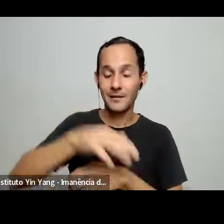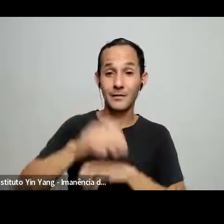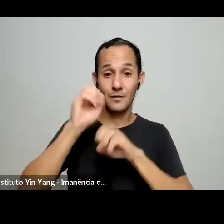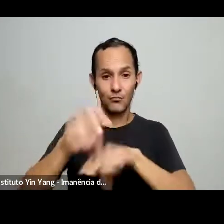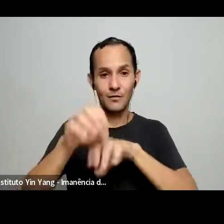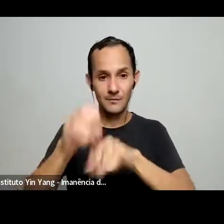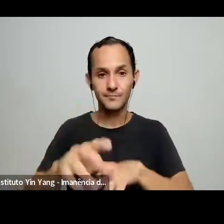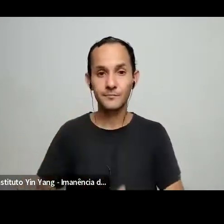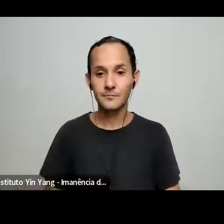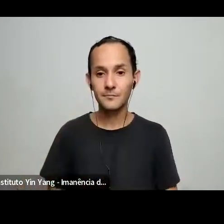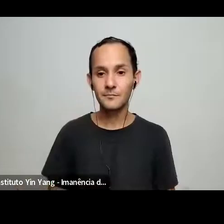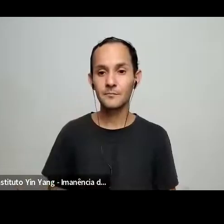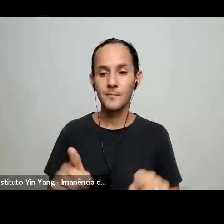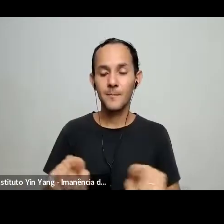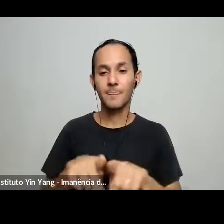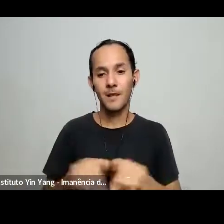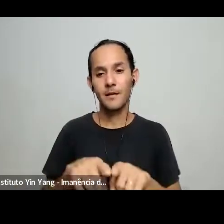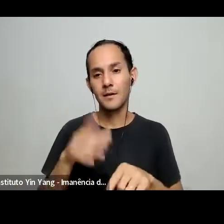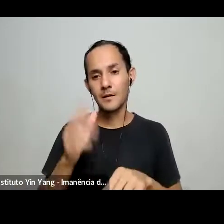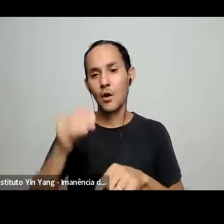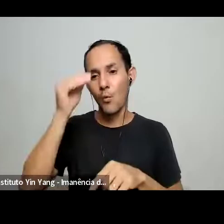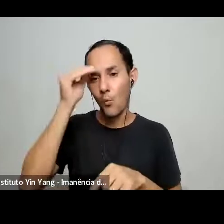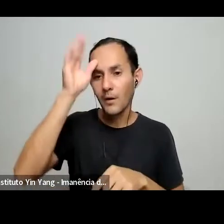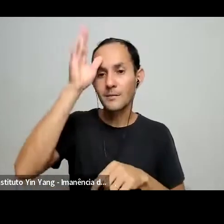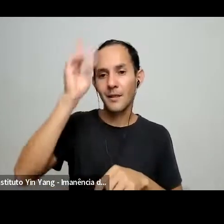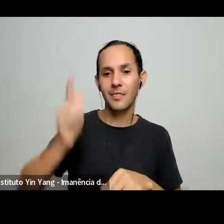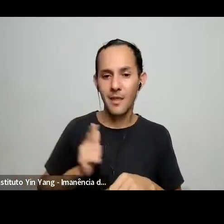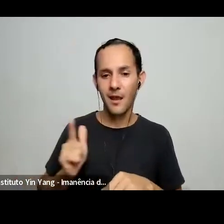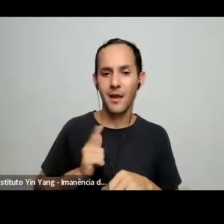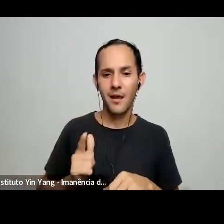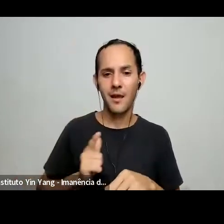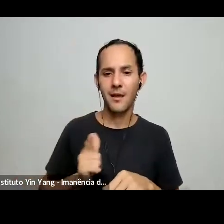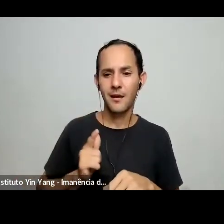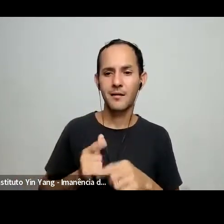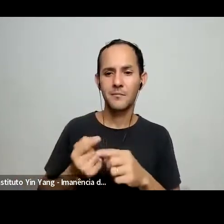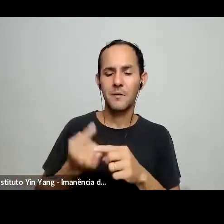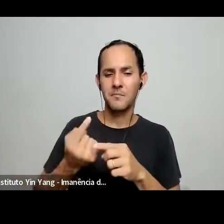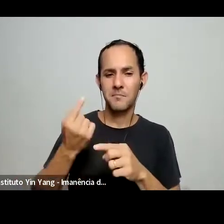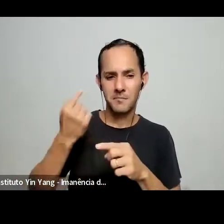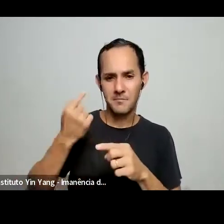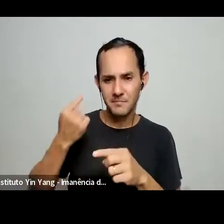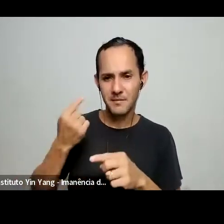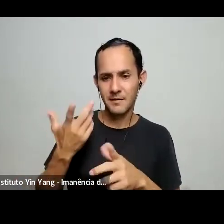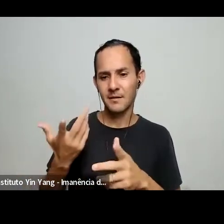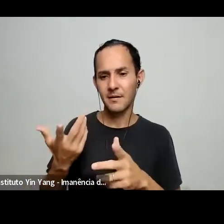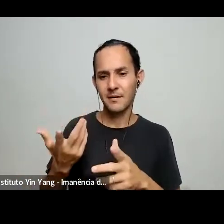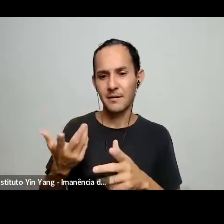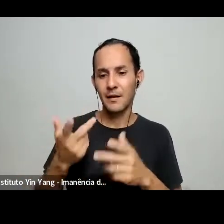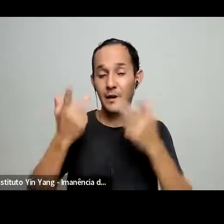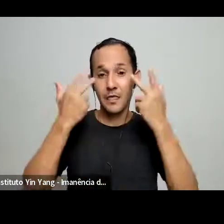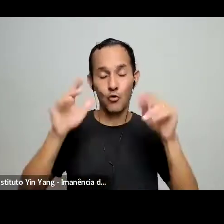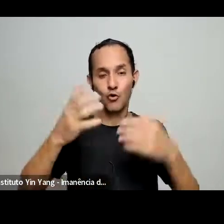educação. Fora, digamos assim, o conhecimento que eu fui adquirindo pela minha própria